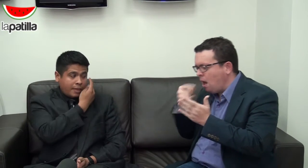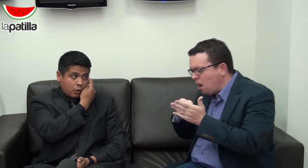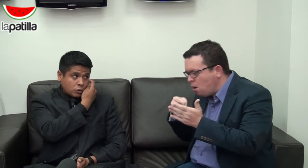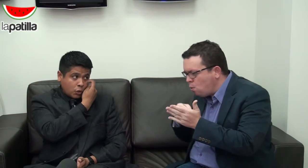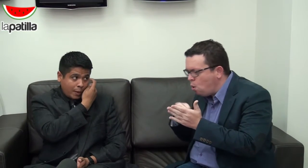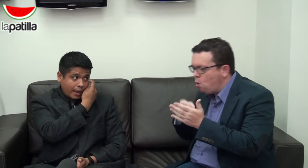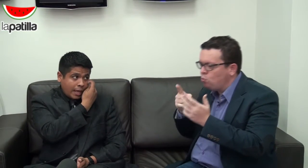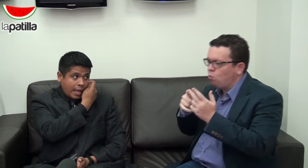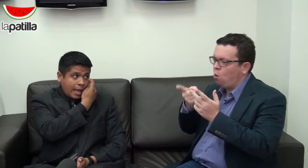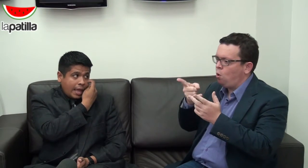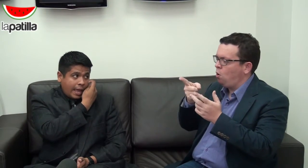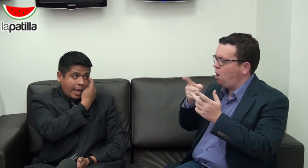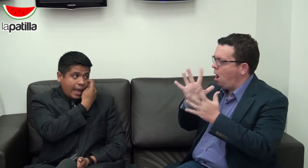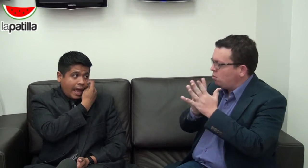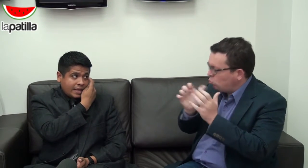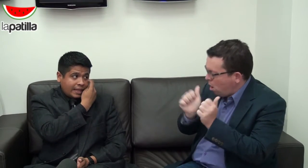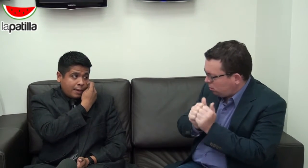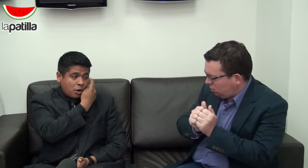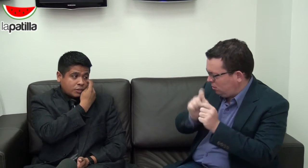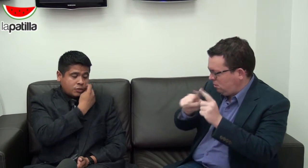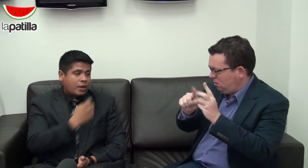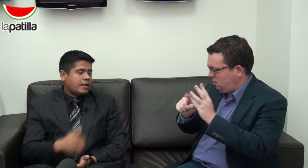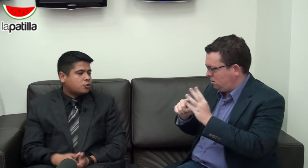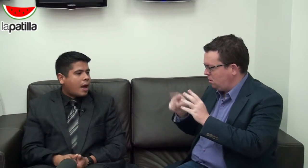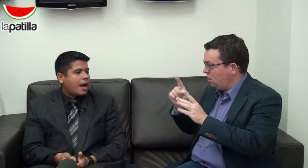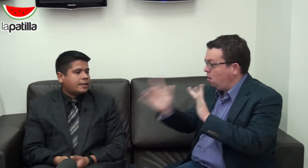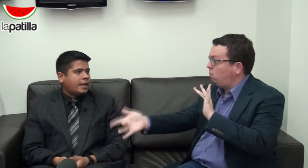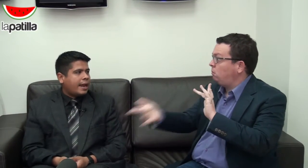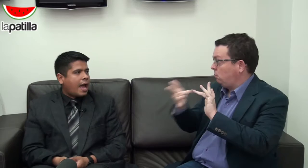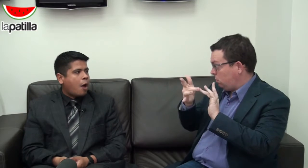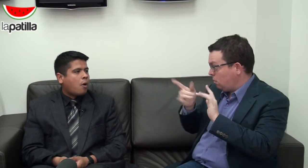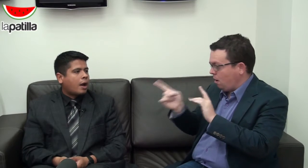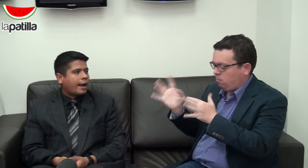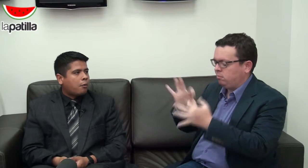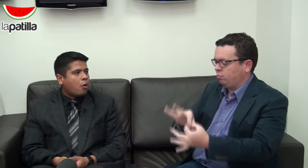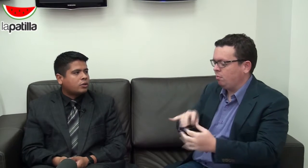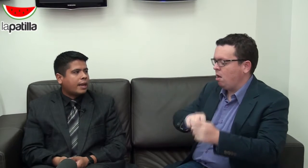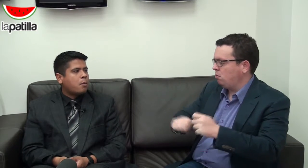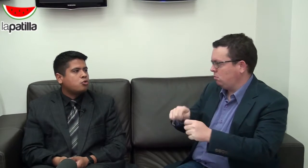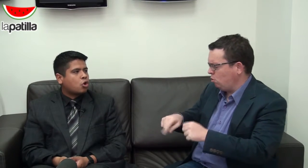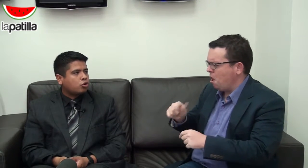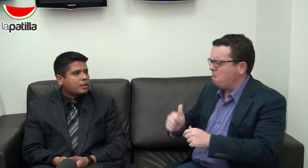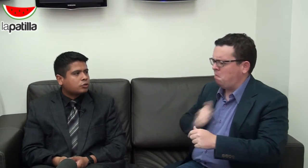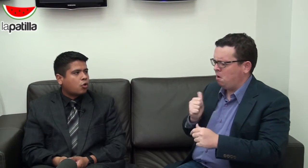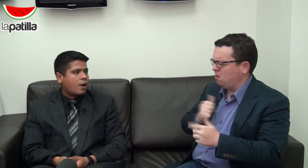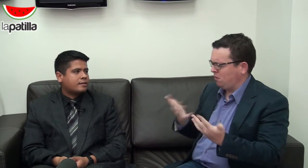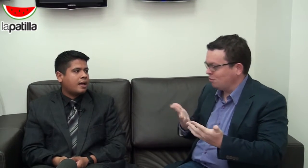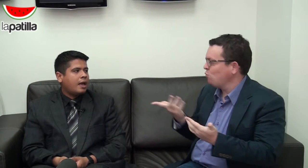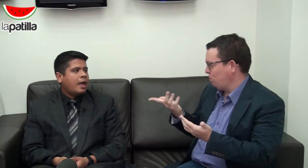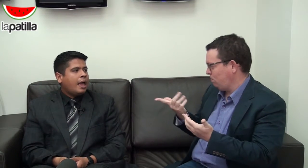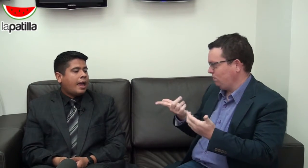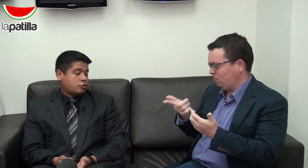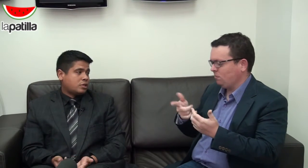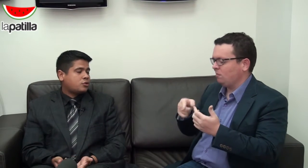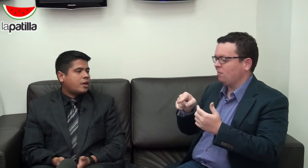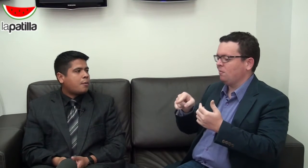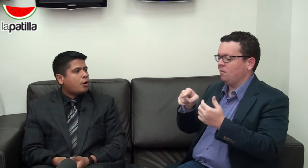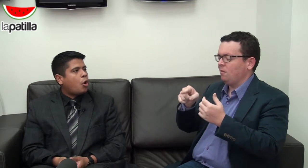de Consorven. Allí tenemos asociaciones de Anzuate, Iaragua, Carabobo, tenemos muchos contactos con esas asociaciones y los